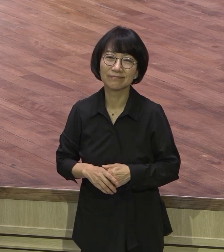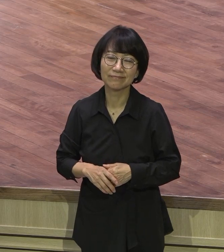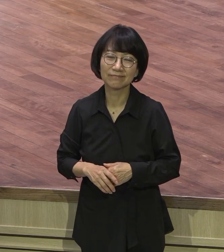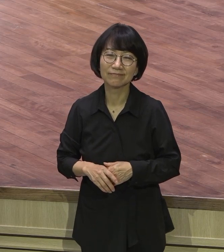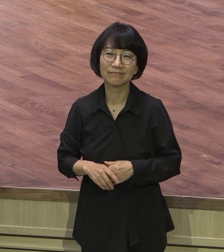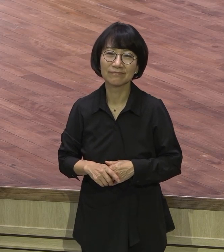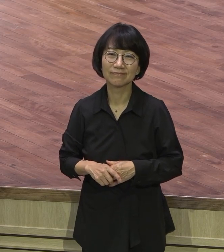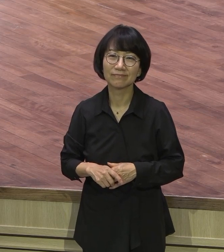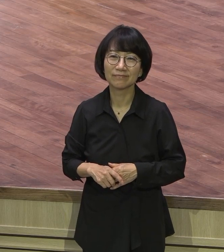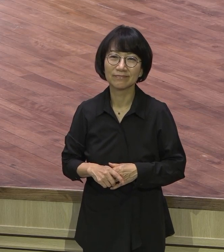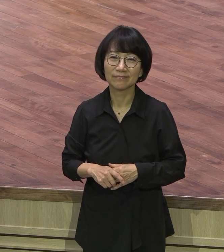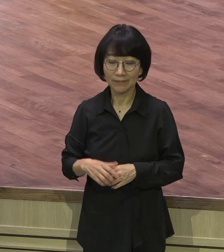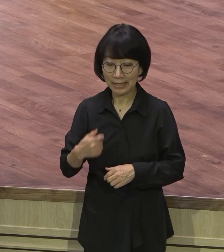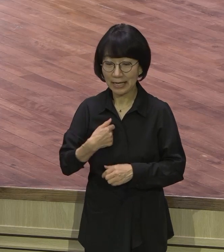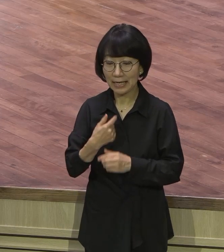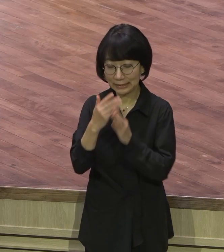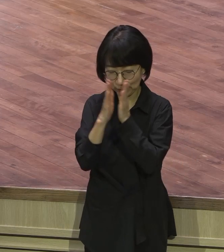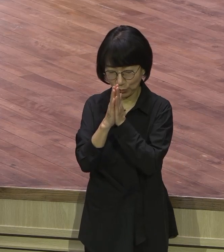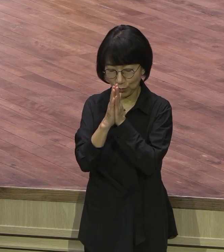기도 제목을 줬어요